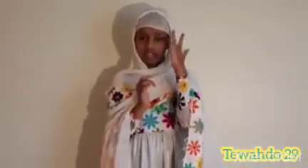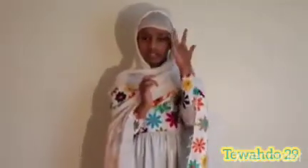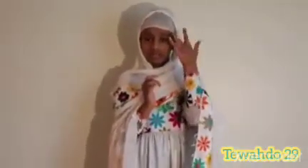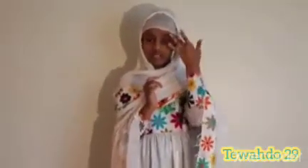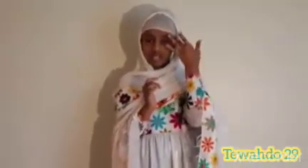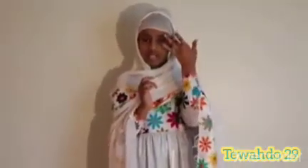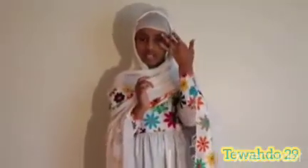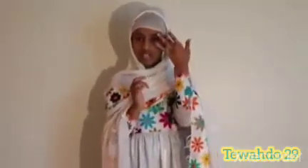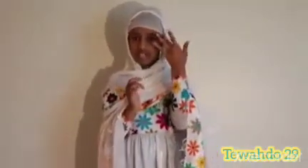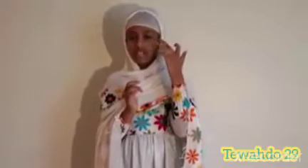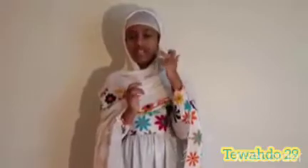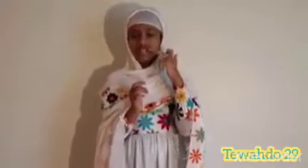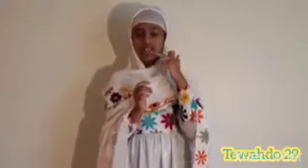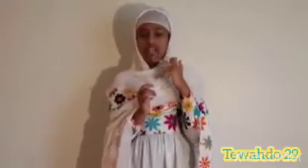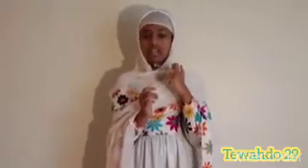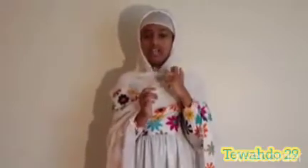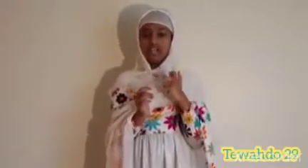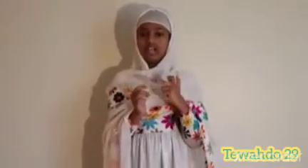የኢየሱስን ሕማም